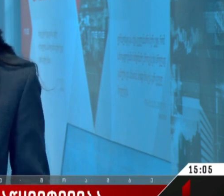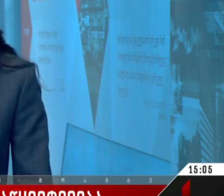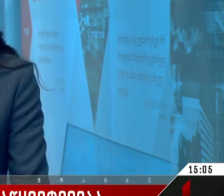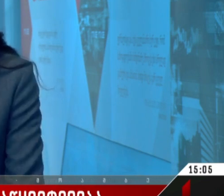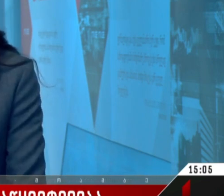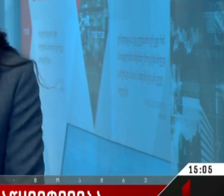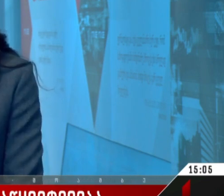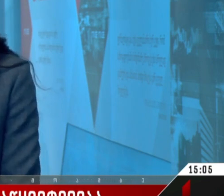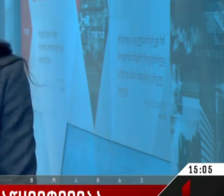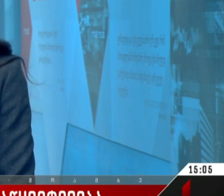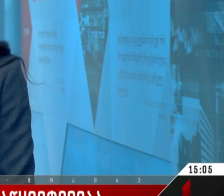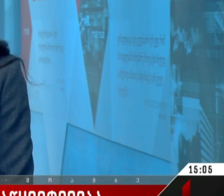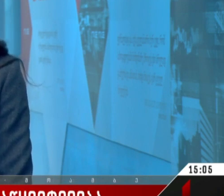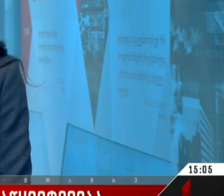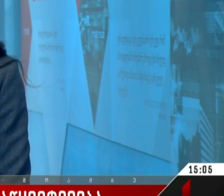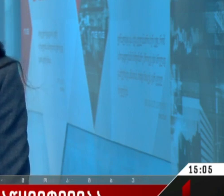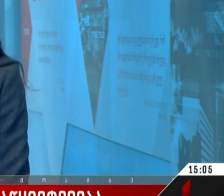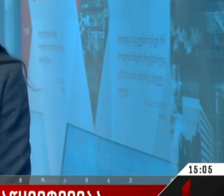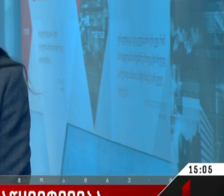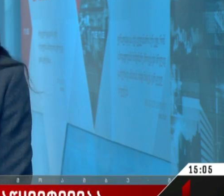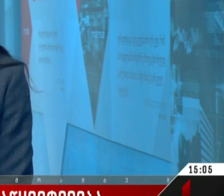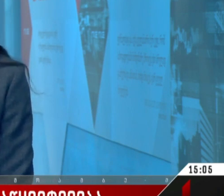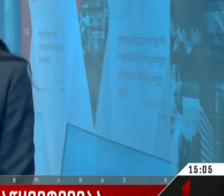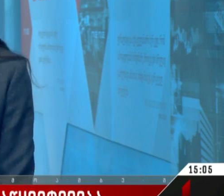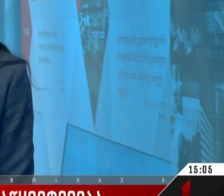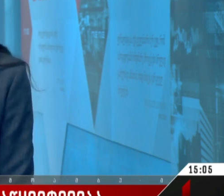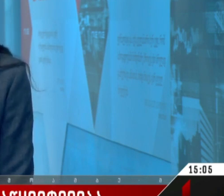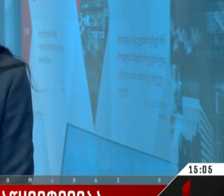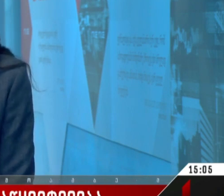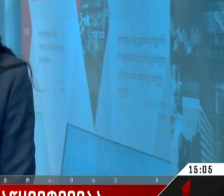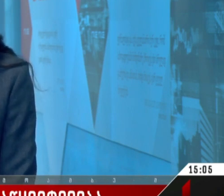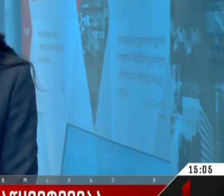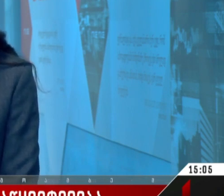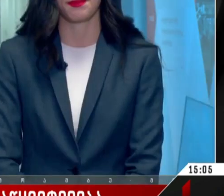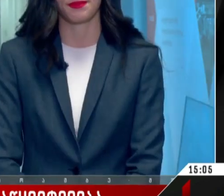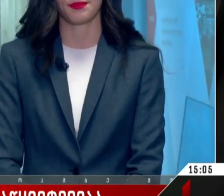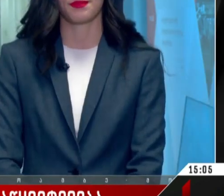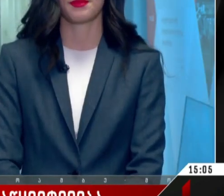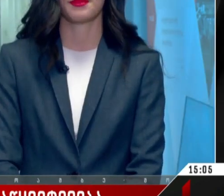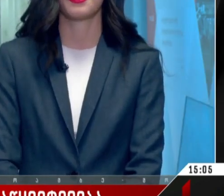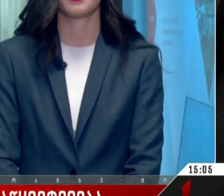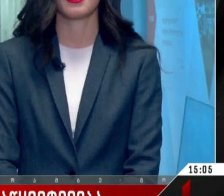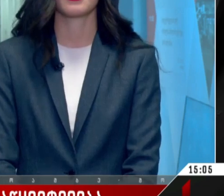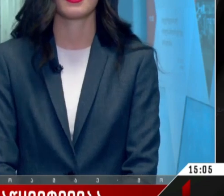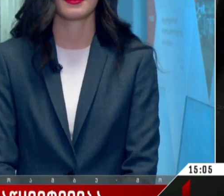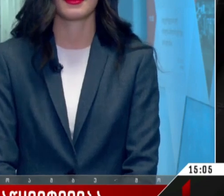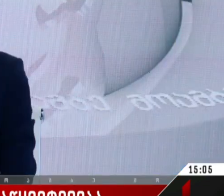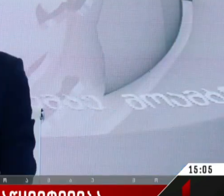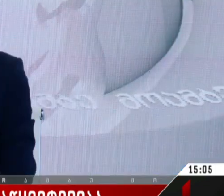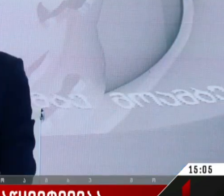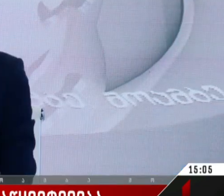ასევე ველოდებით ამ ძალიან მნიშვნელოვან სარჩელთან დაკავშირებით იუსტიციის სამინისტროს განცხადებას. Mădloba Teona,